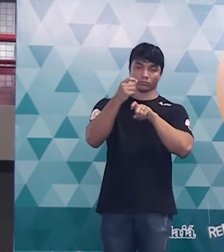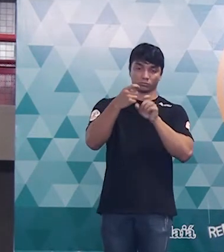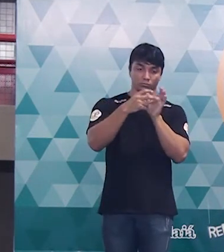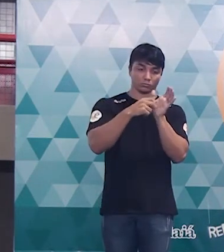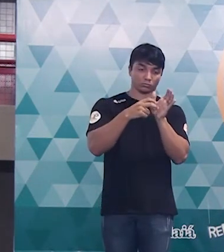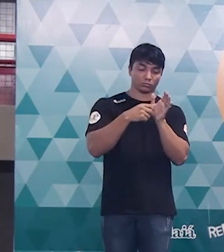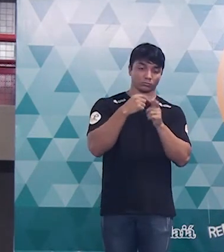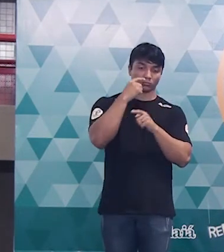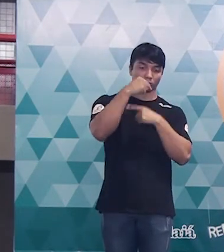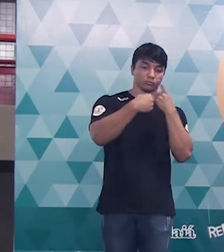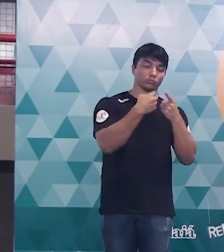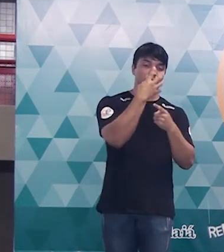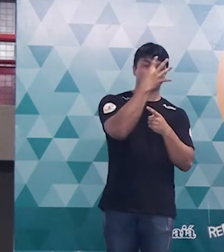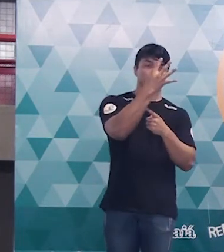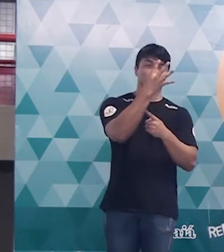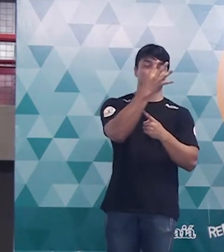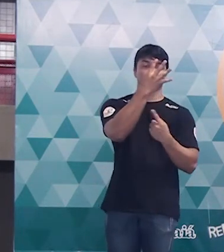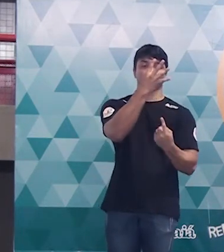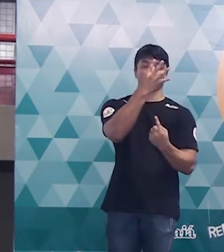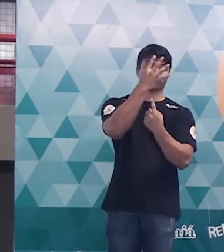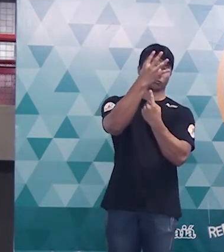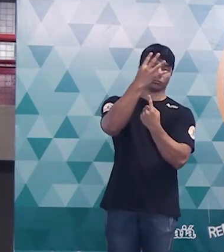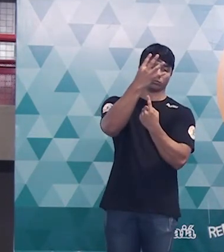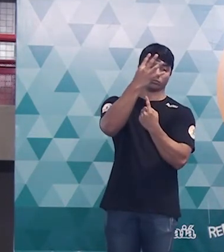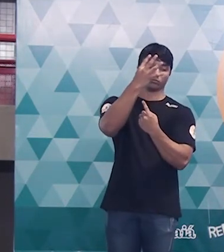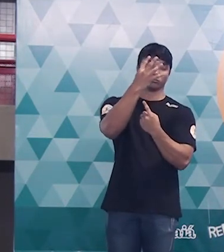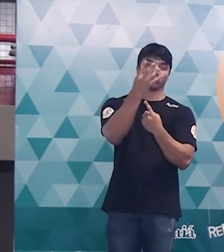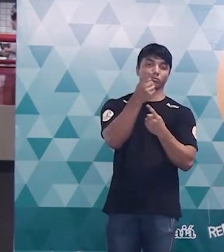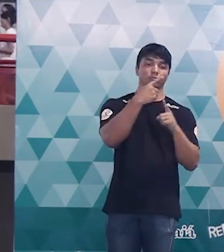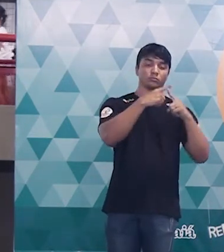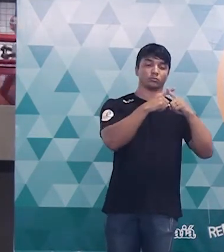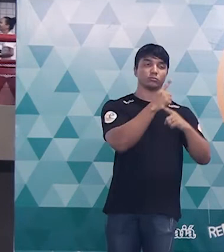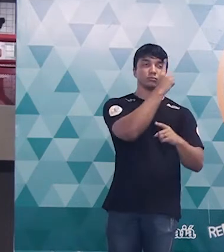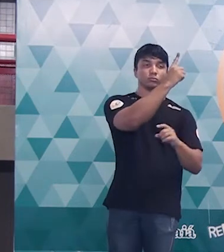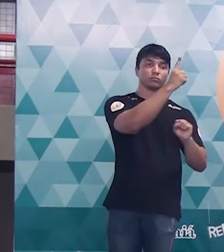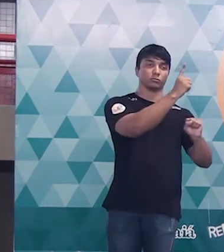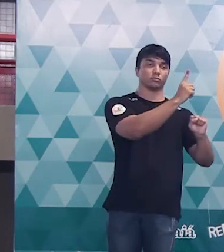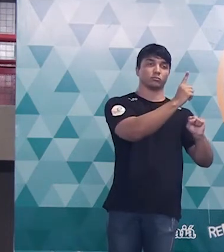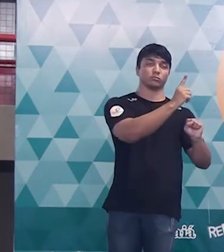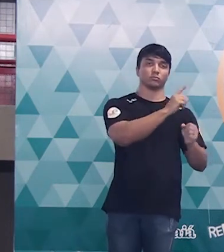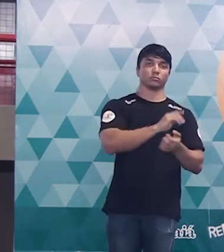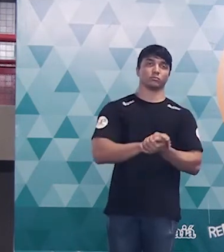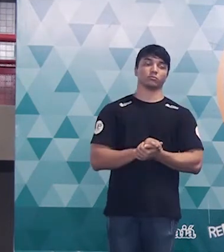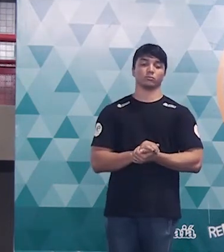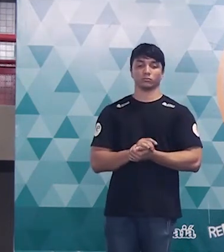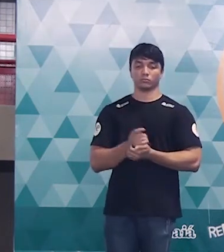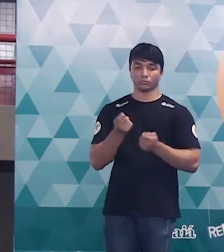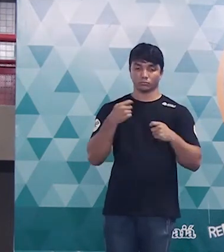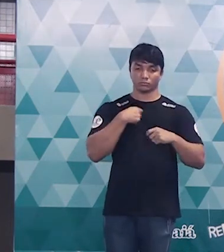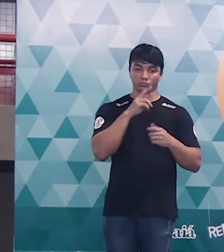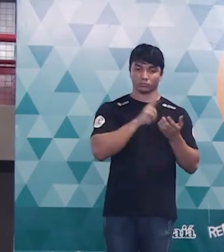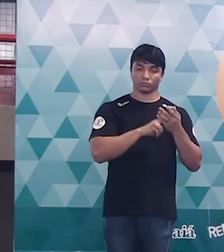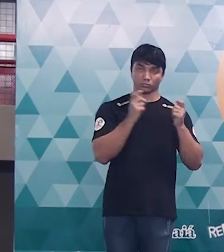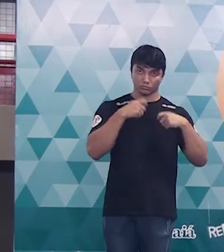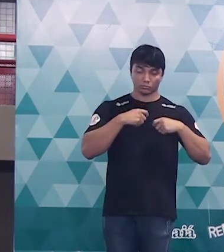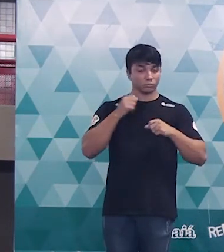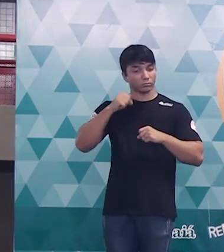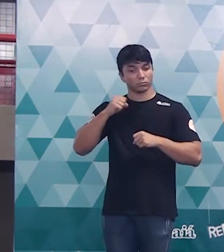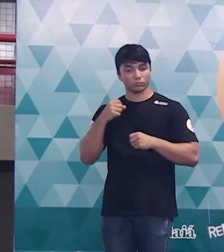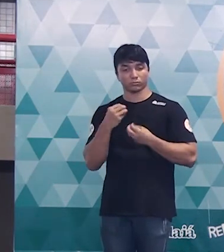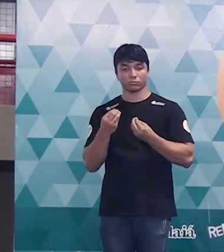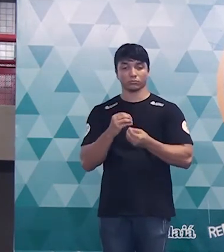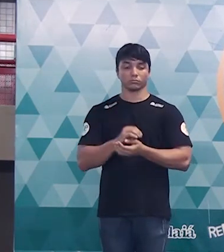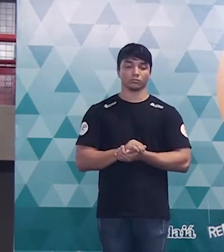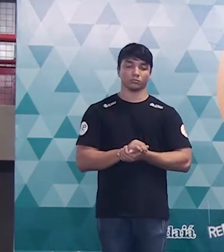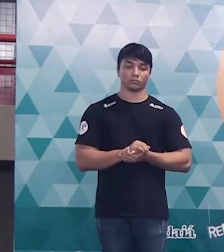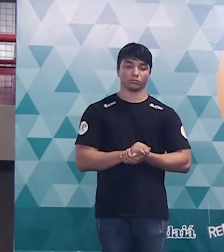igualdade. Depois da igualdade, 4 sobre 1 vezes quanto? 1 sobre 8. Dá para coisar? Dá. E